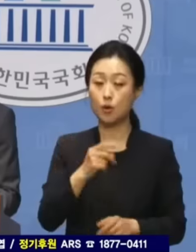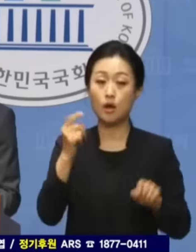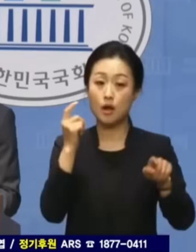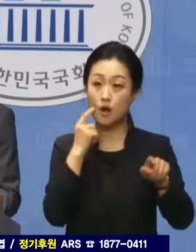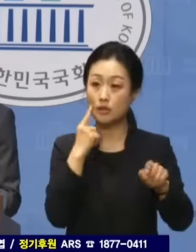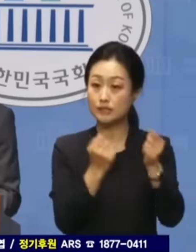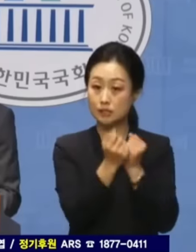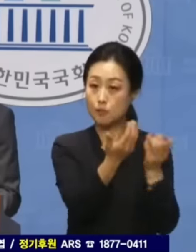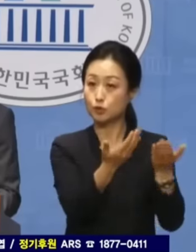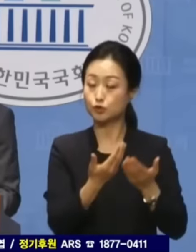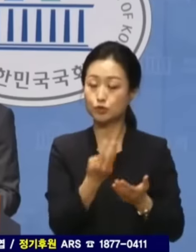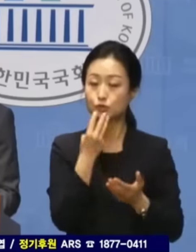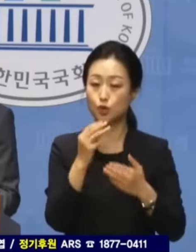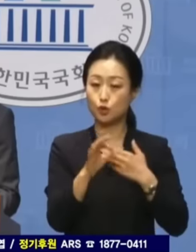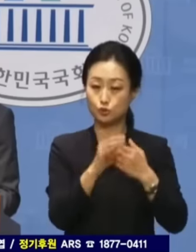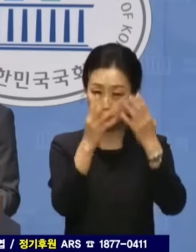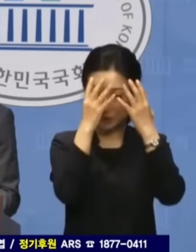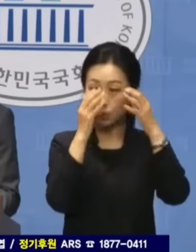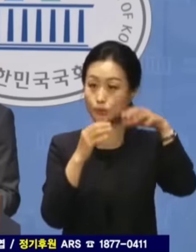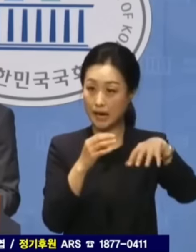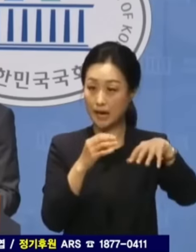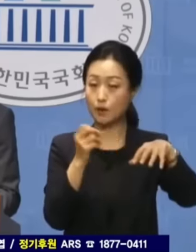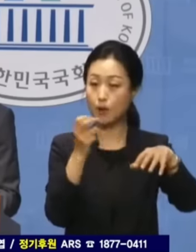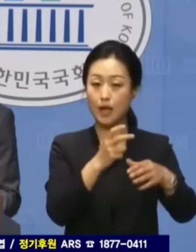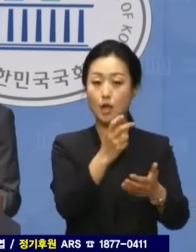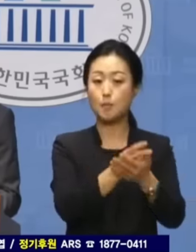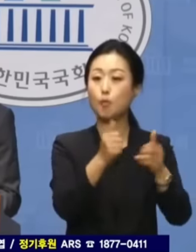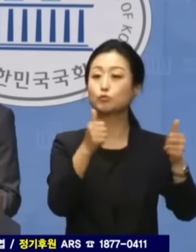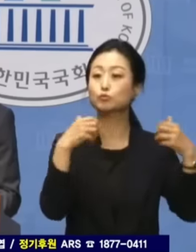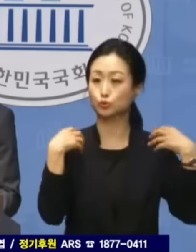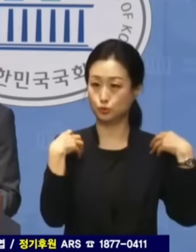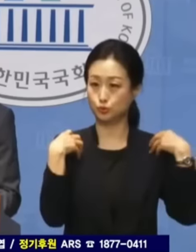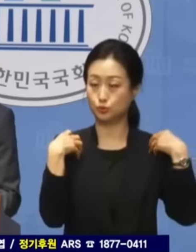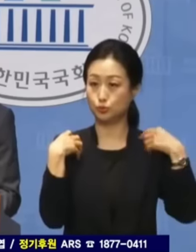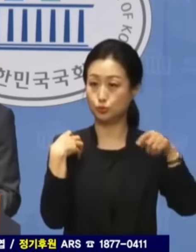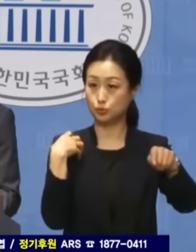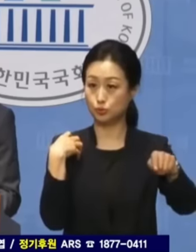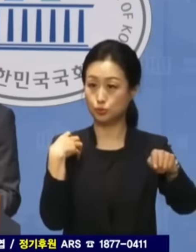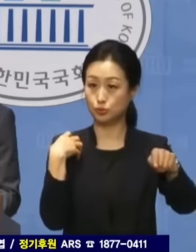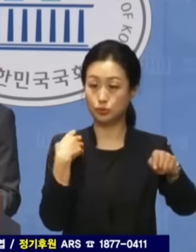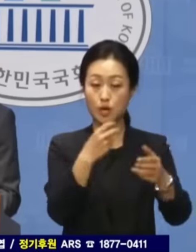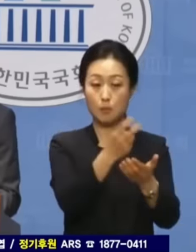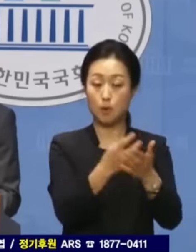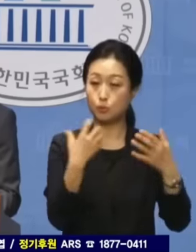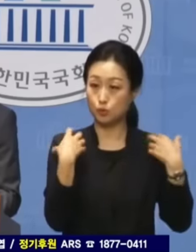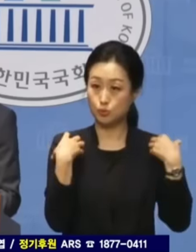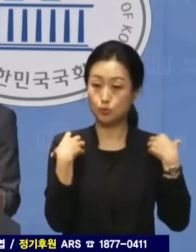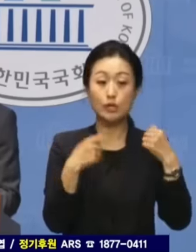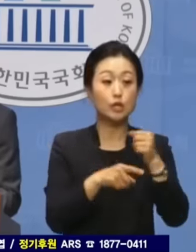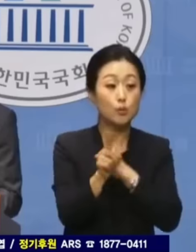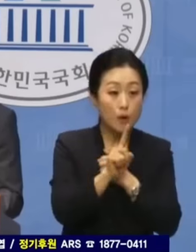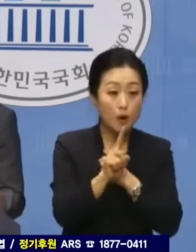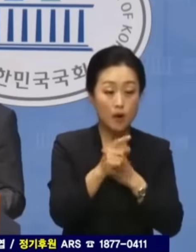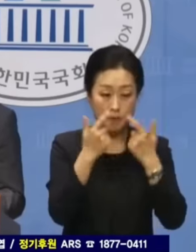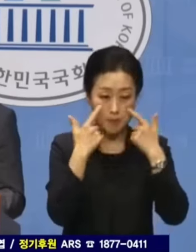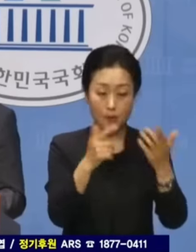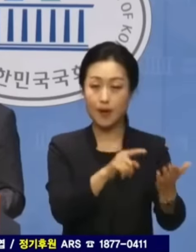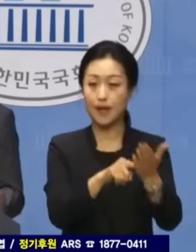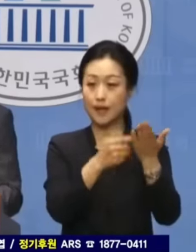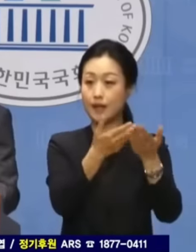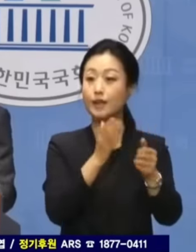거짓 해명을 한 서울구치소와 법무부는 그 경위에 대해 명확하게 해명을 해야 할